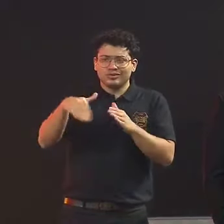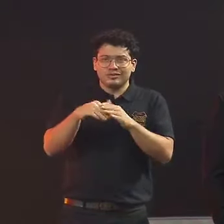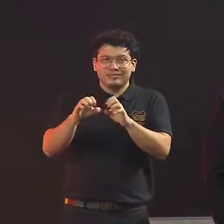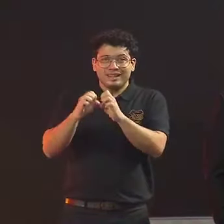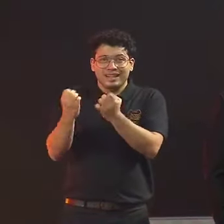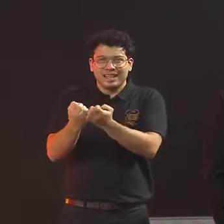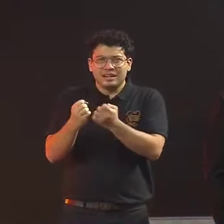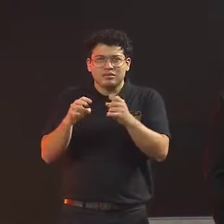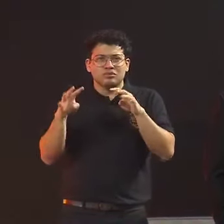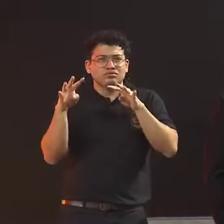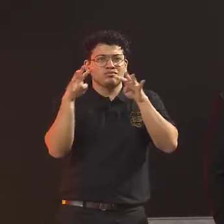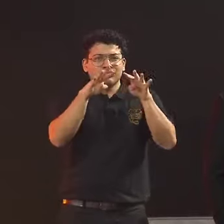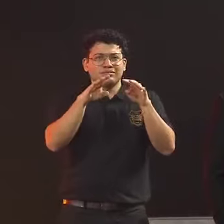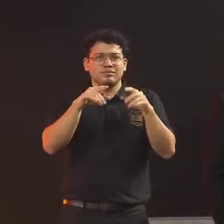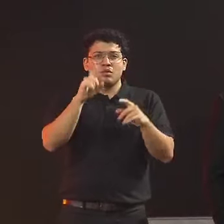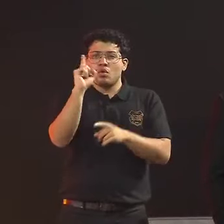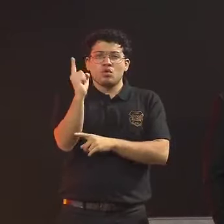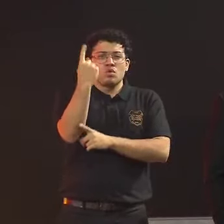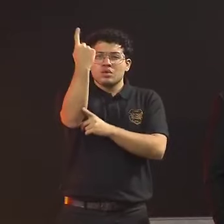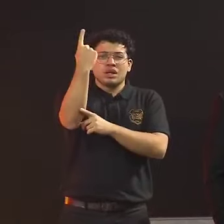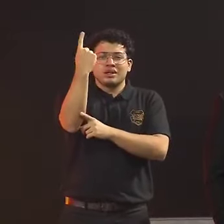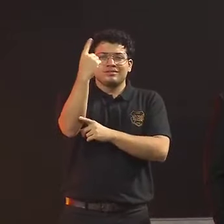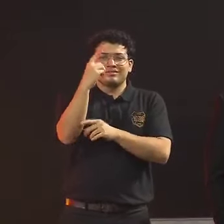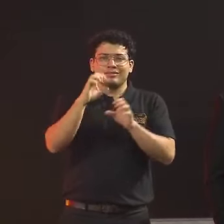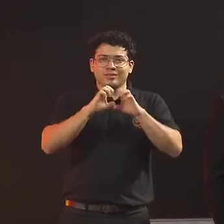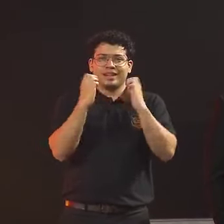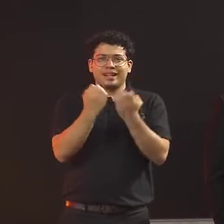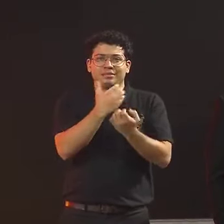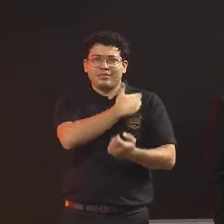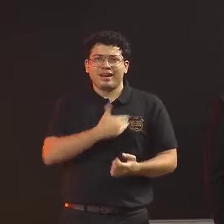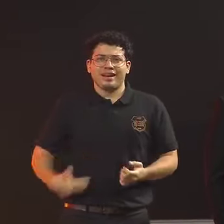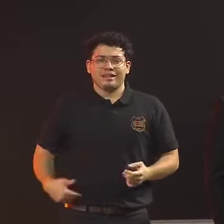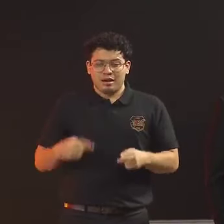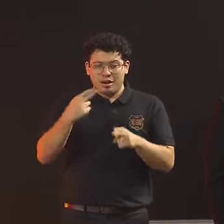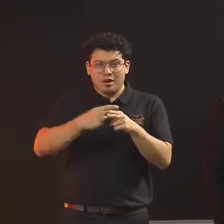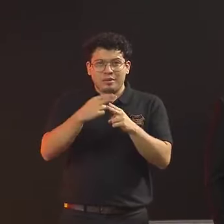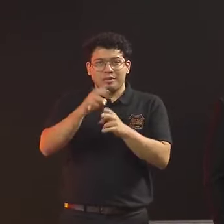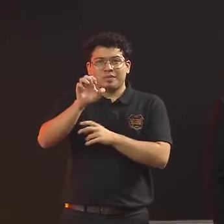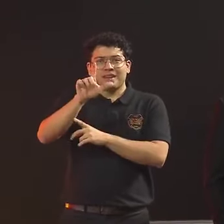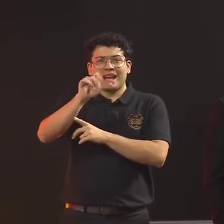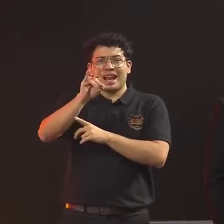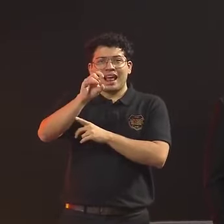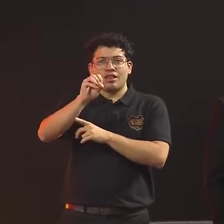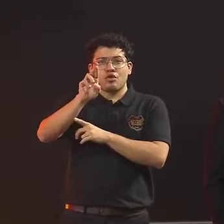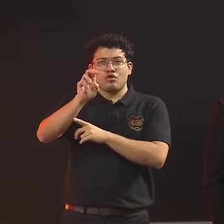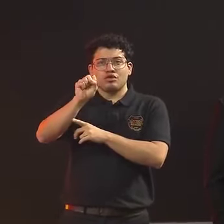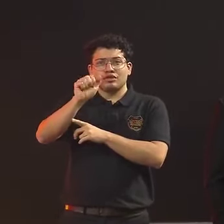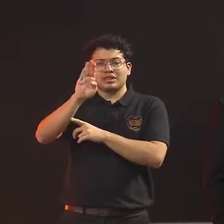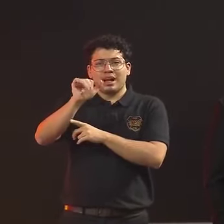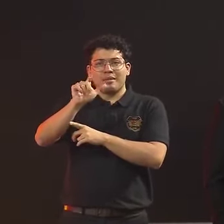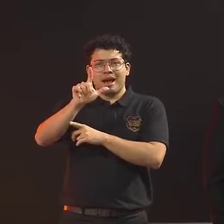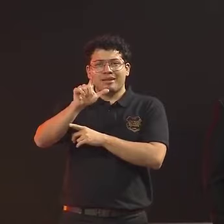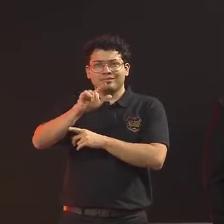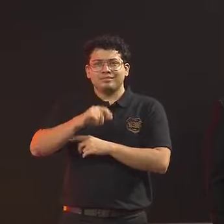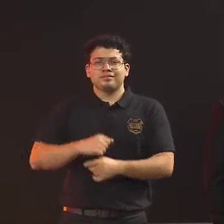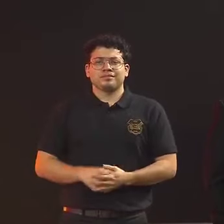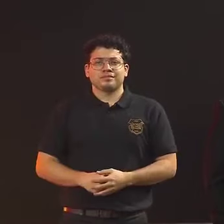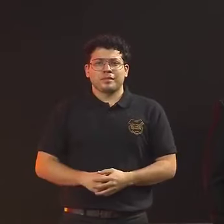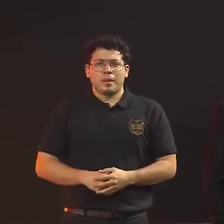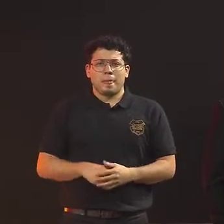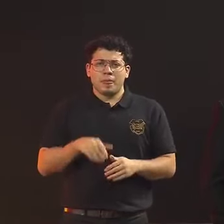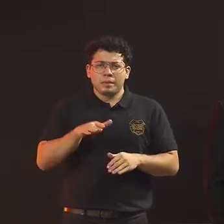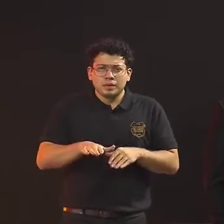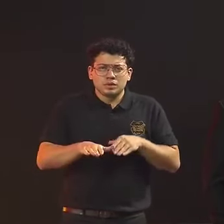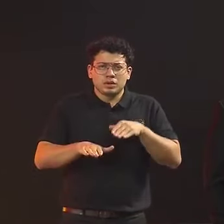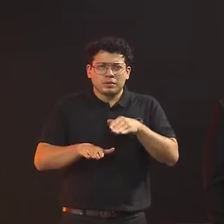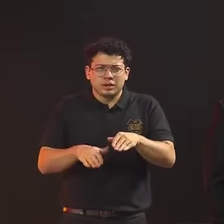la gloriosa institución Club Sport Herediano, en el nombre de don Eladio Rosabal. Paso a paso nos